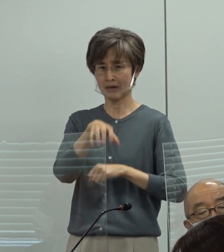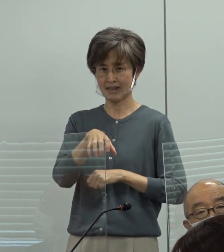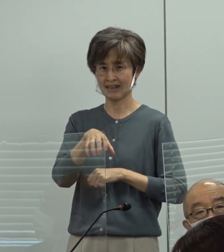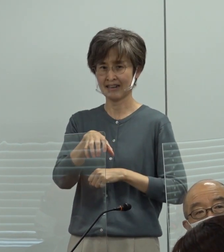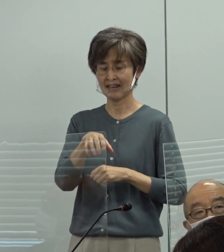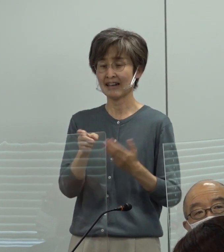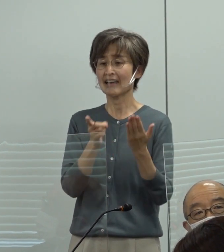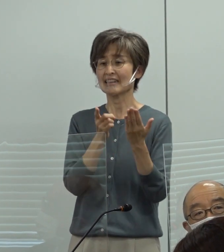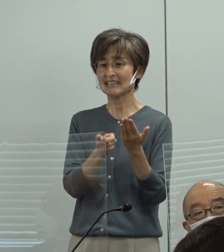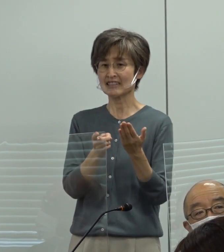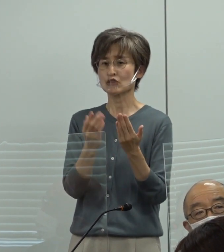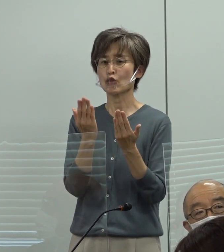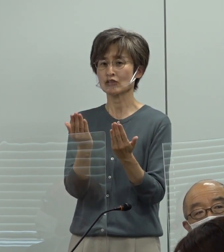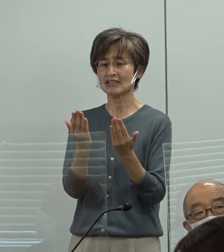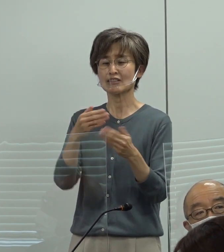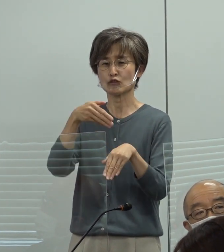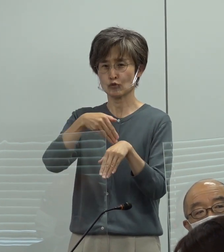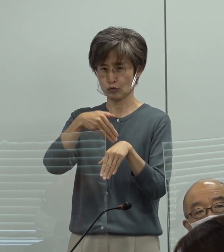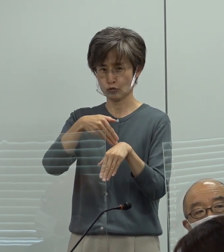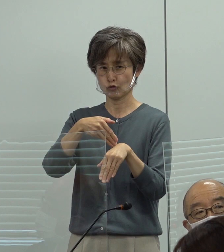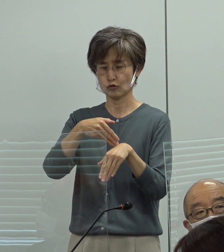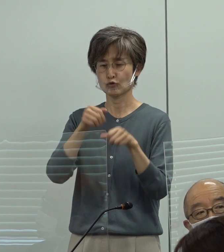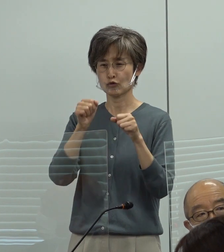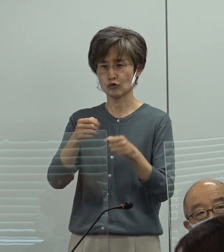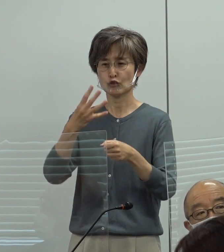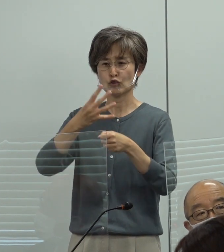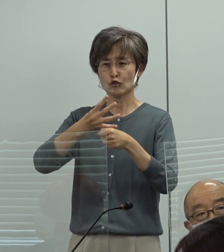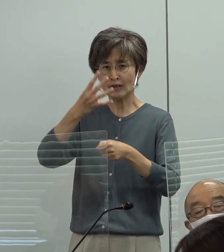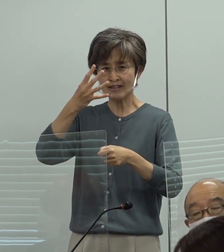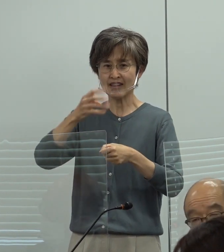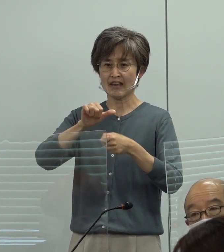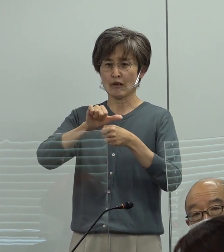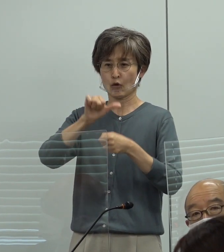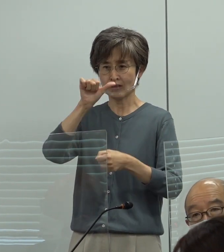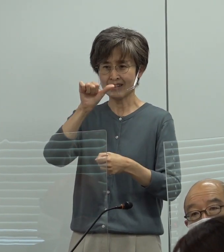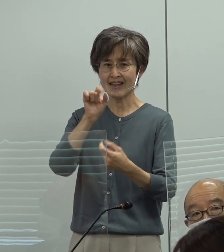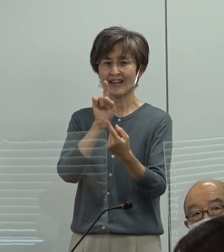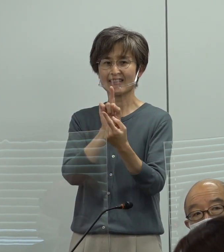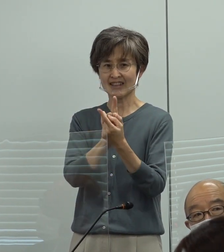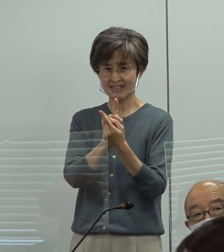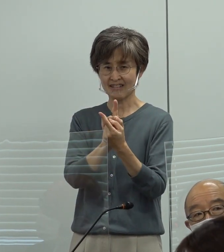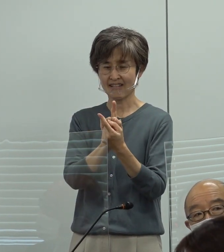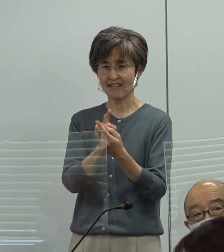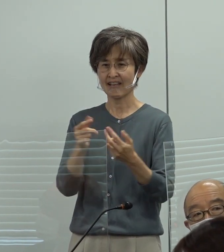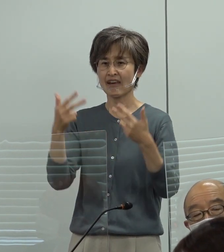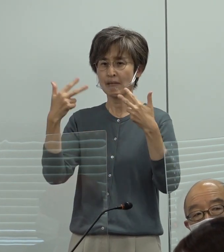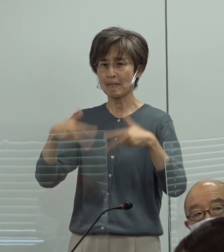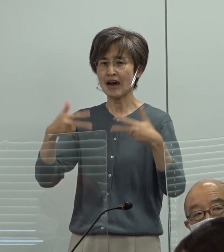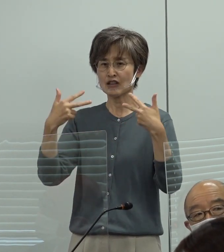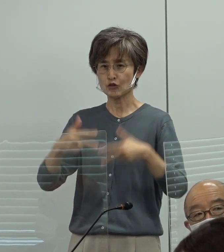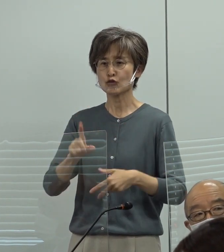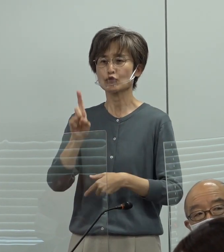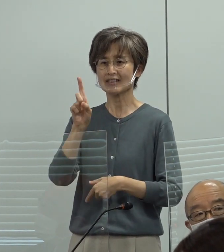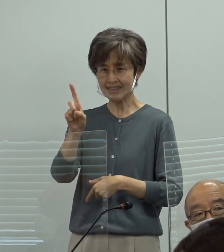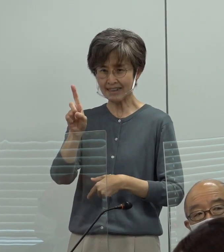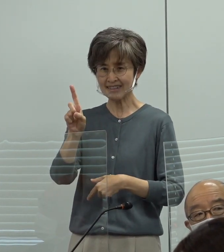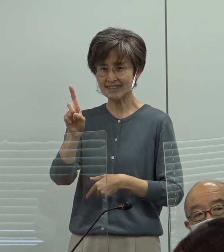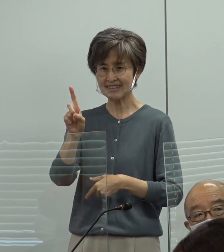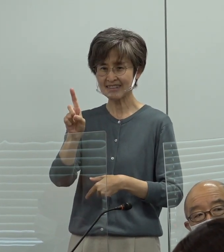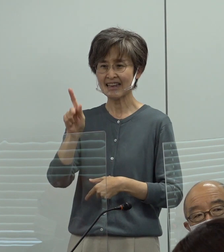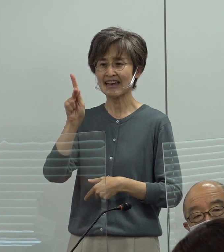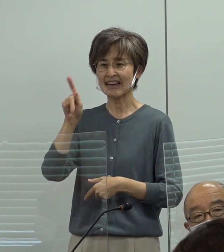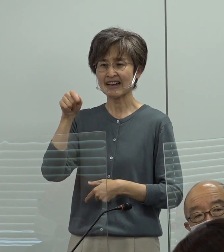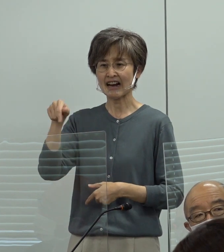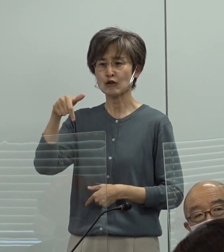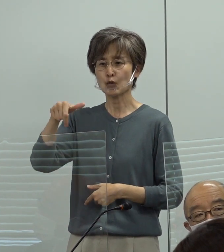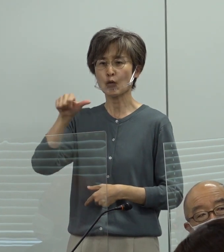実習を行っている4年生5年生に対して毎週1回カンファレンス